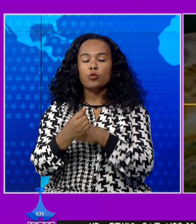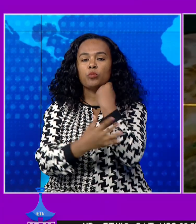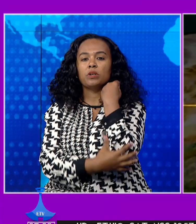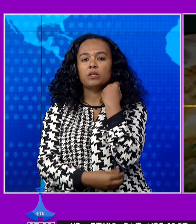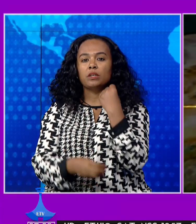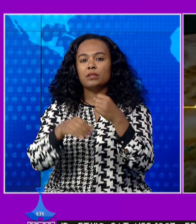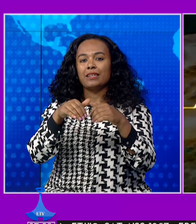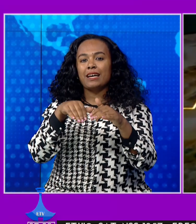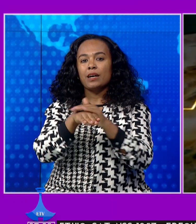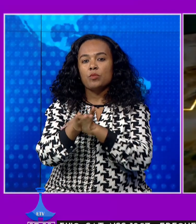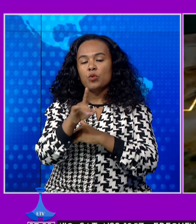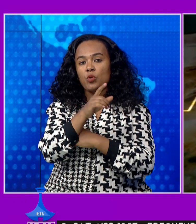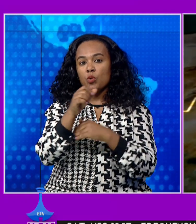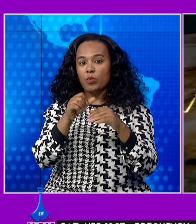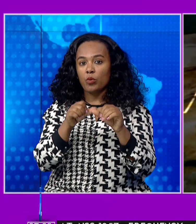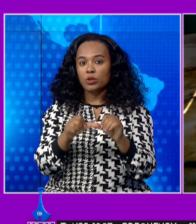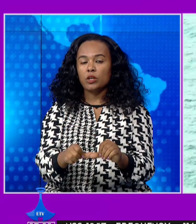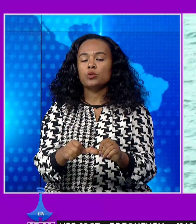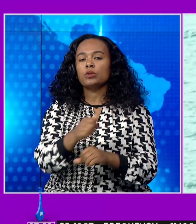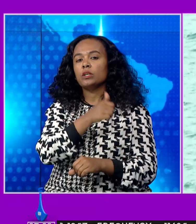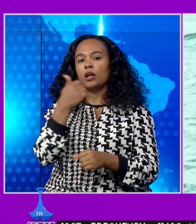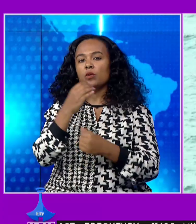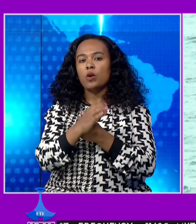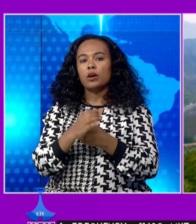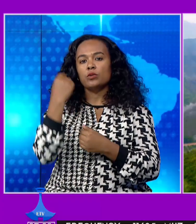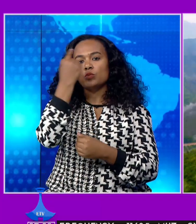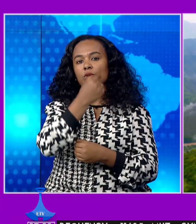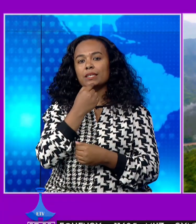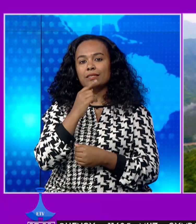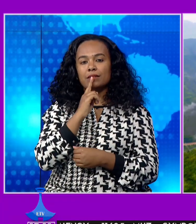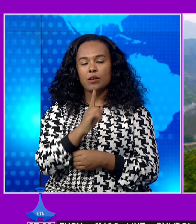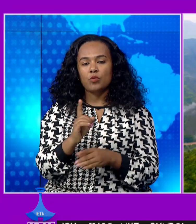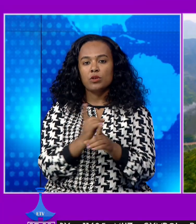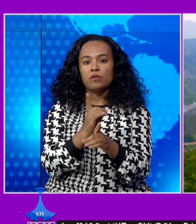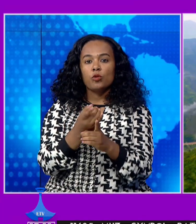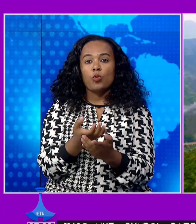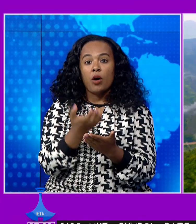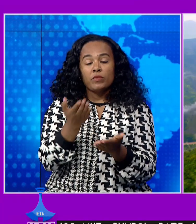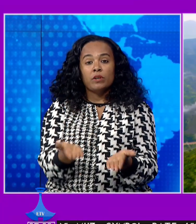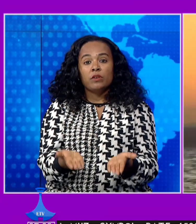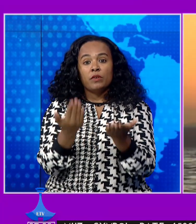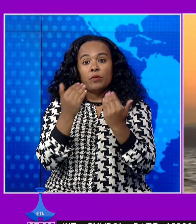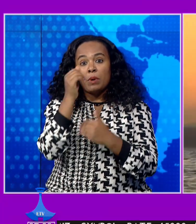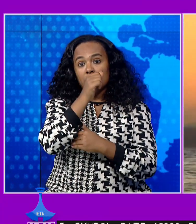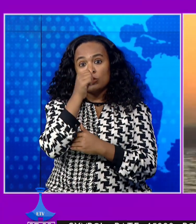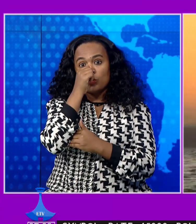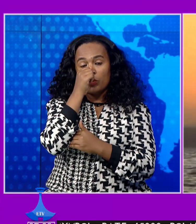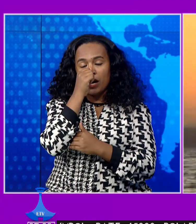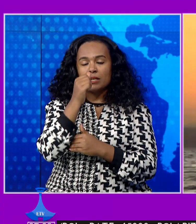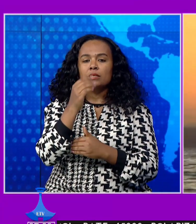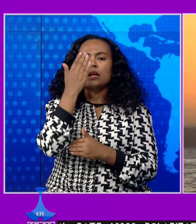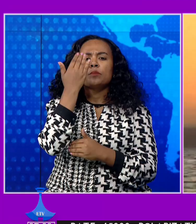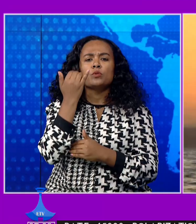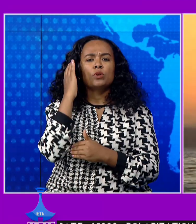አረንቋ የተዘፈቁ ሆነው መቆየታቸውም ሌላኛው የሀገሪቱ ገጽታ ነው። የተፈጥሮ ሀብት የተትረፈረፈባት ኢትዮጵያ ስለምን